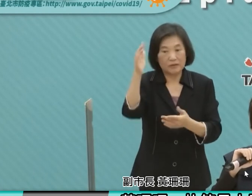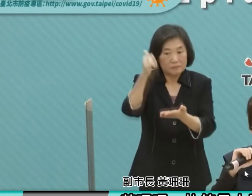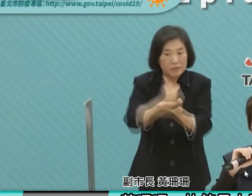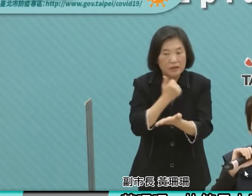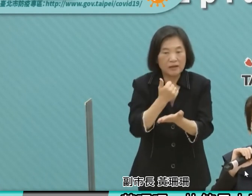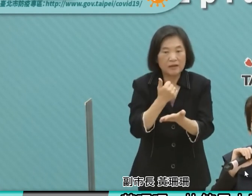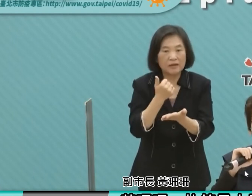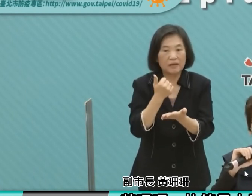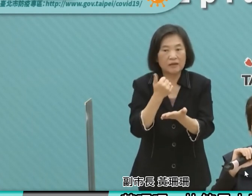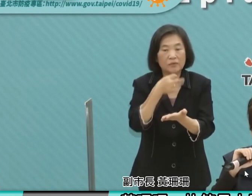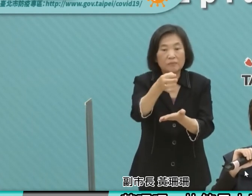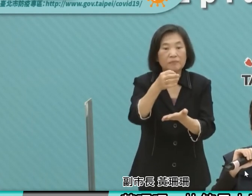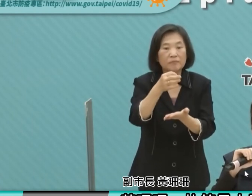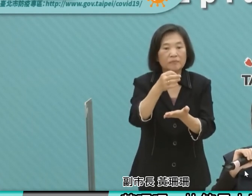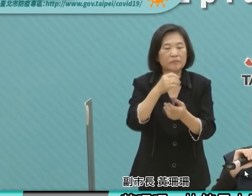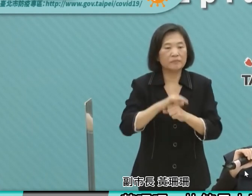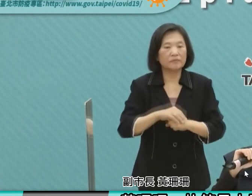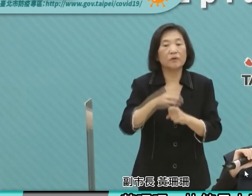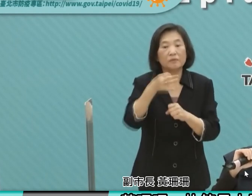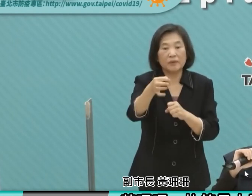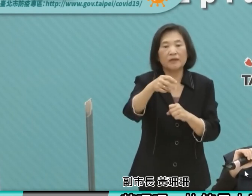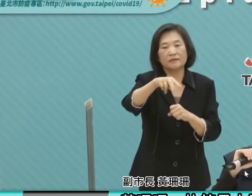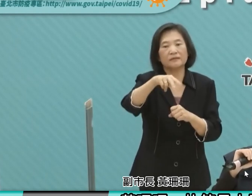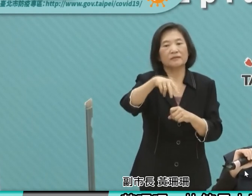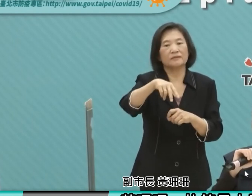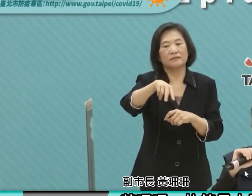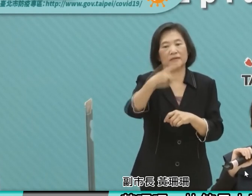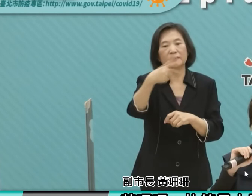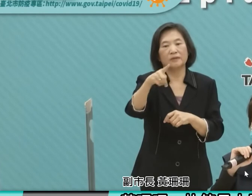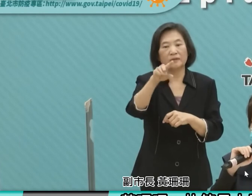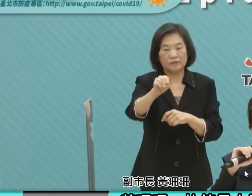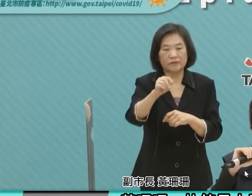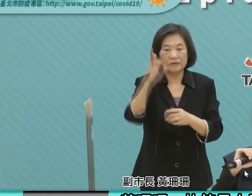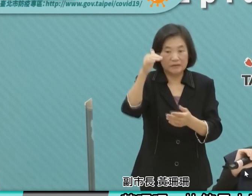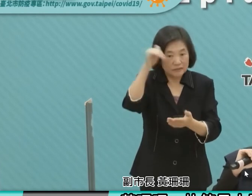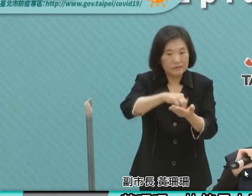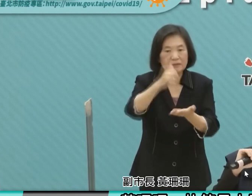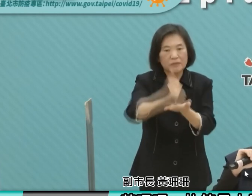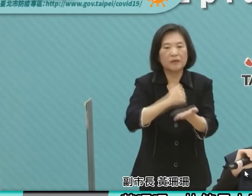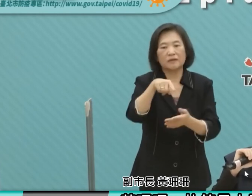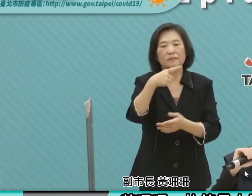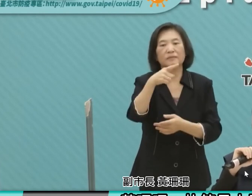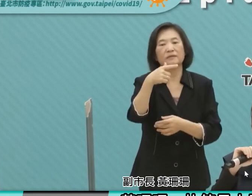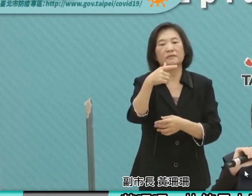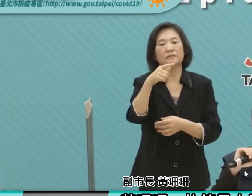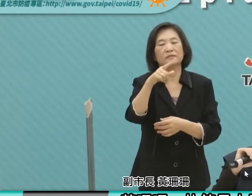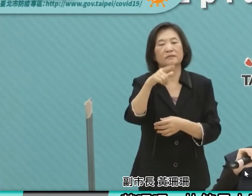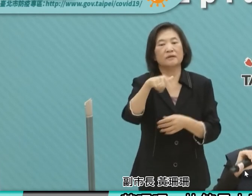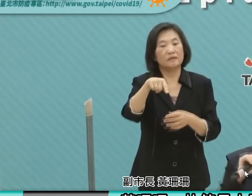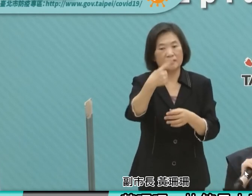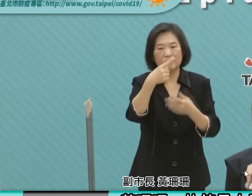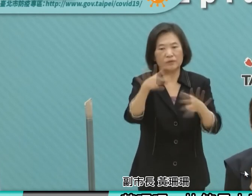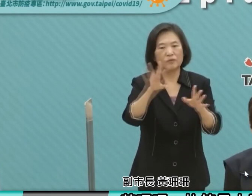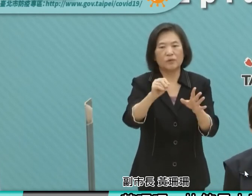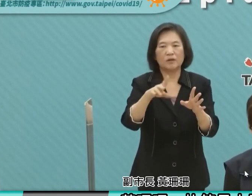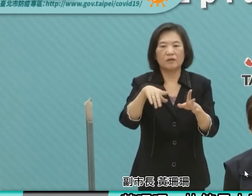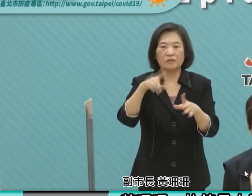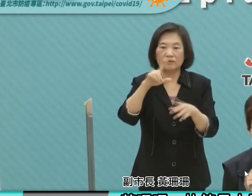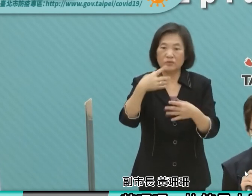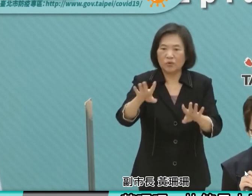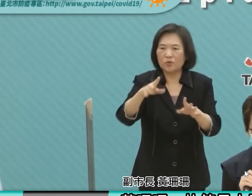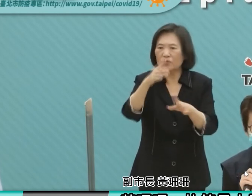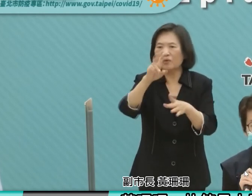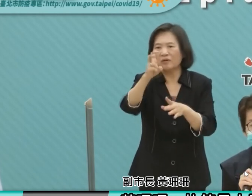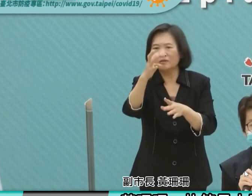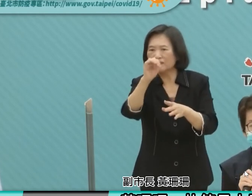量买201万，现在只到货了136万，有24万被中央征用。所以我